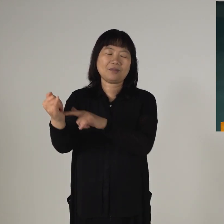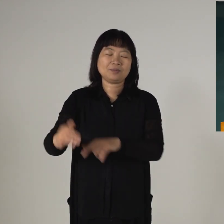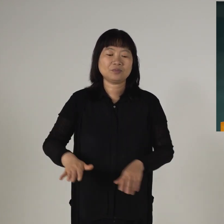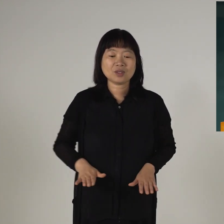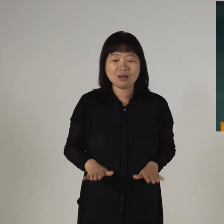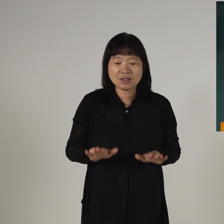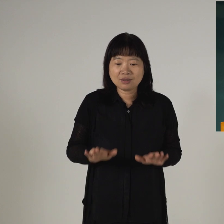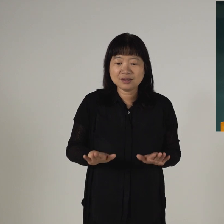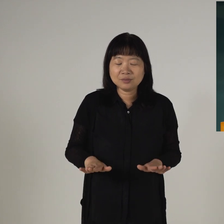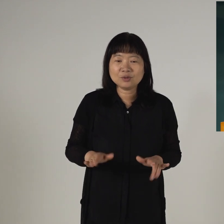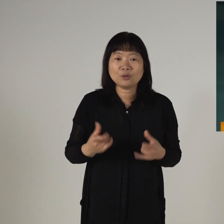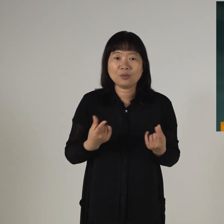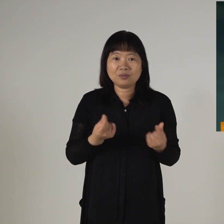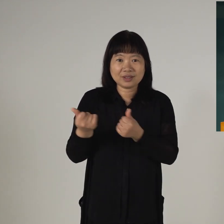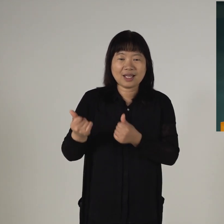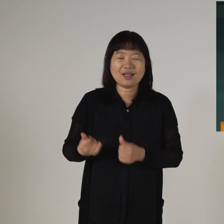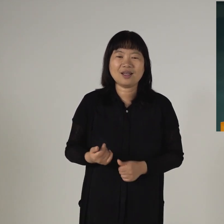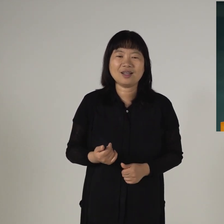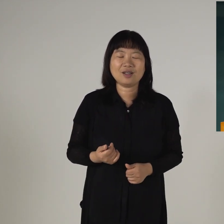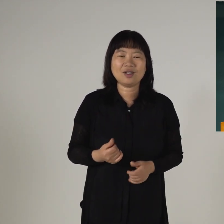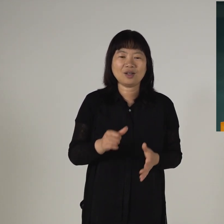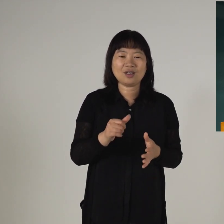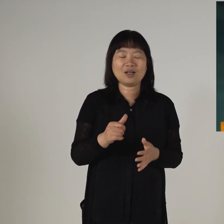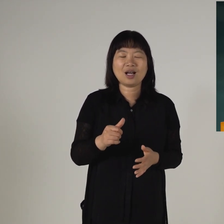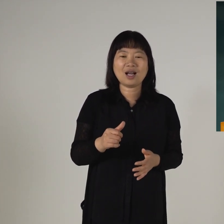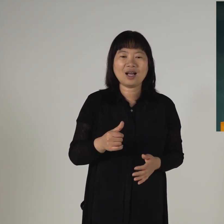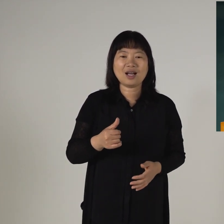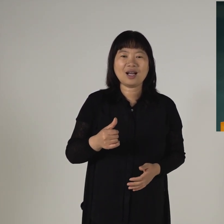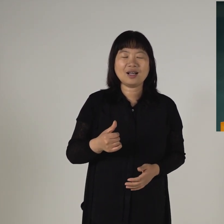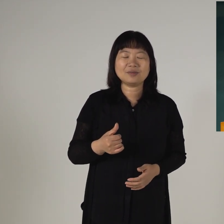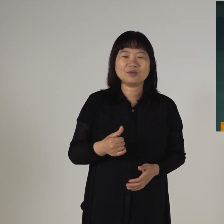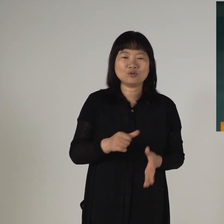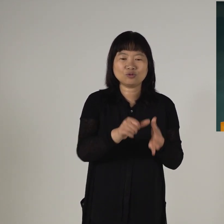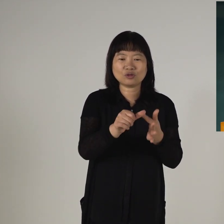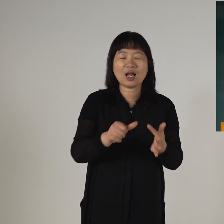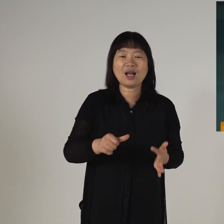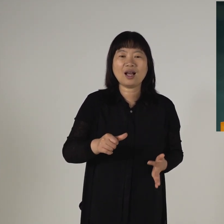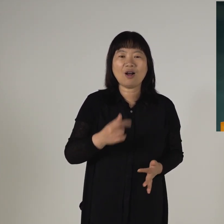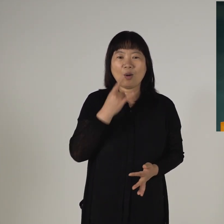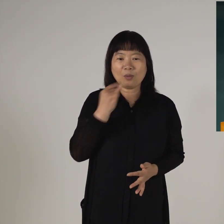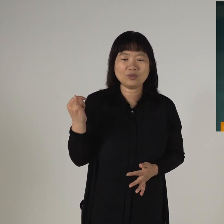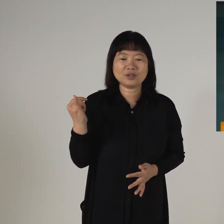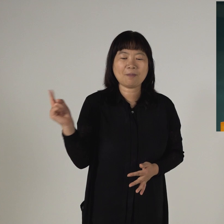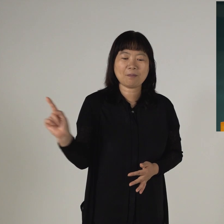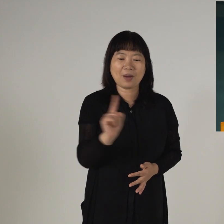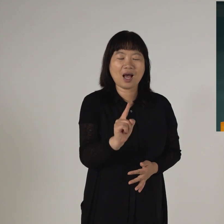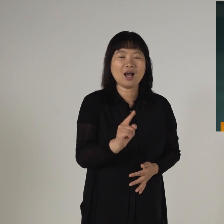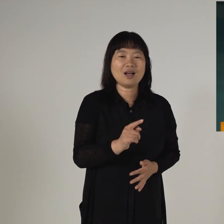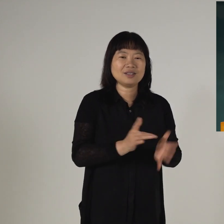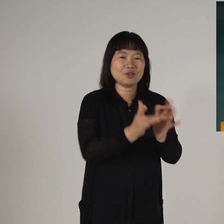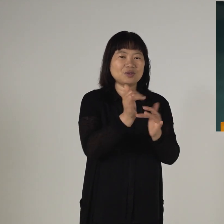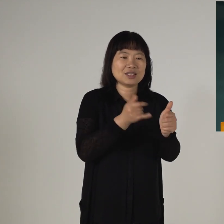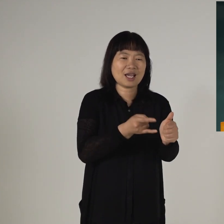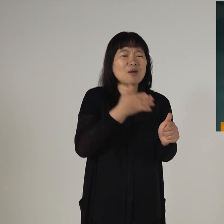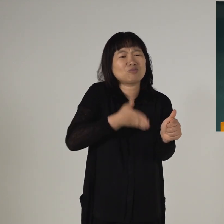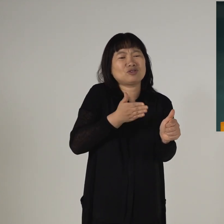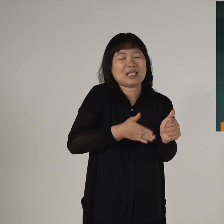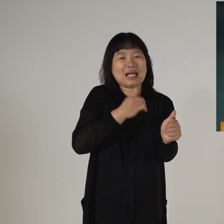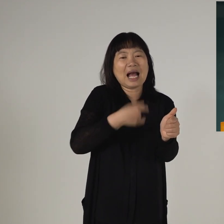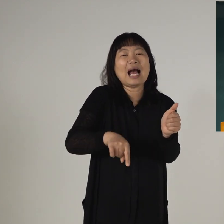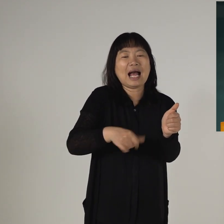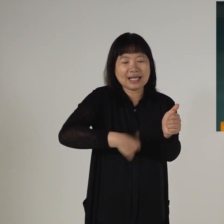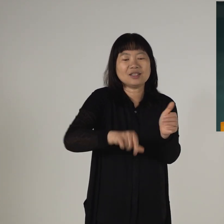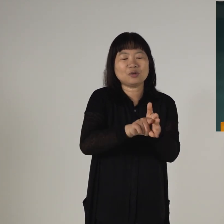어머니가 나서서 그 참 말하기 거북스러운 청탁을 하는 겁니다. 근데